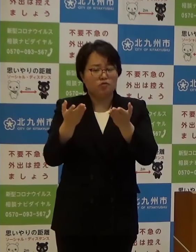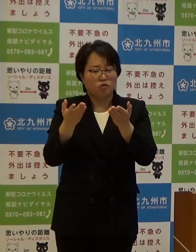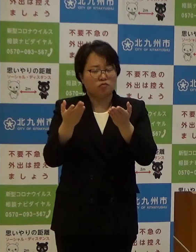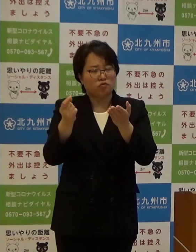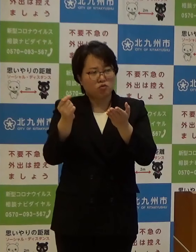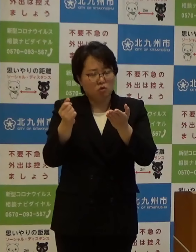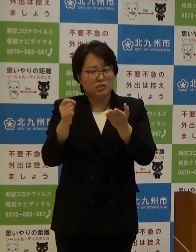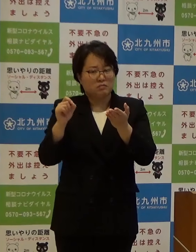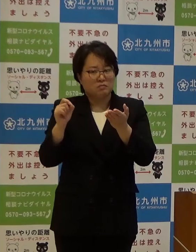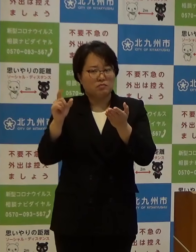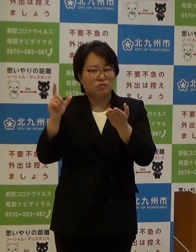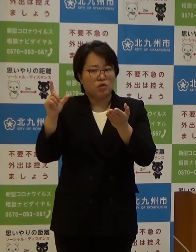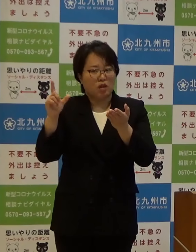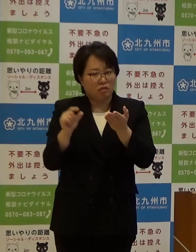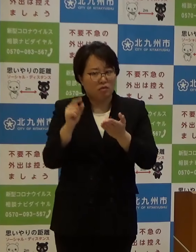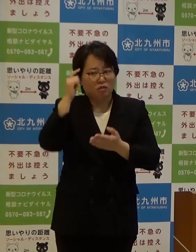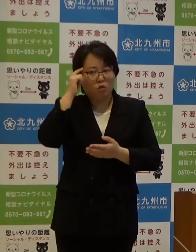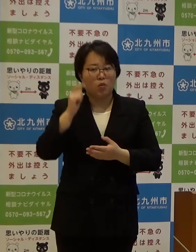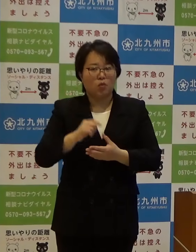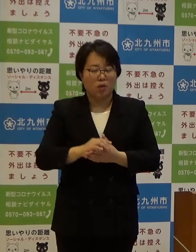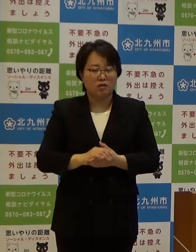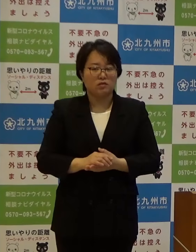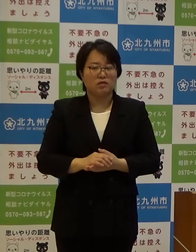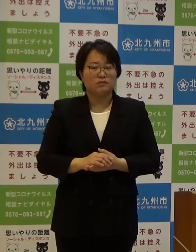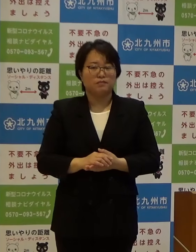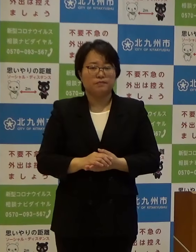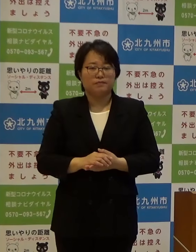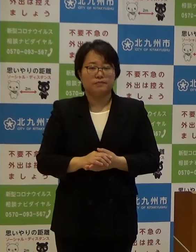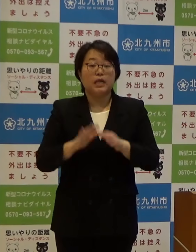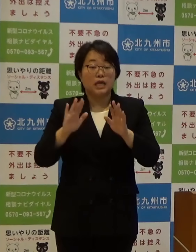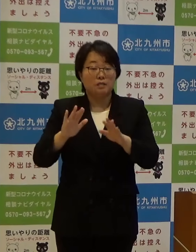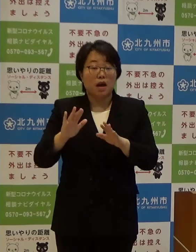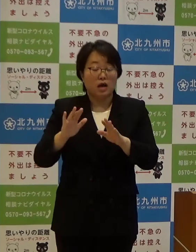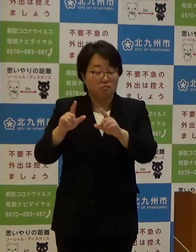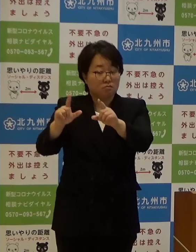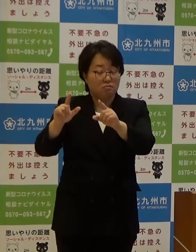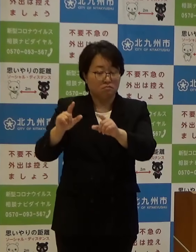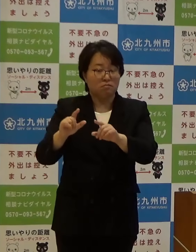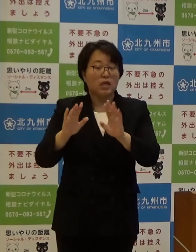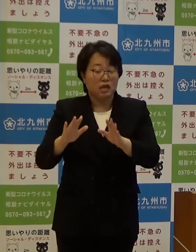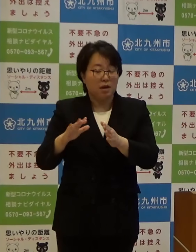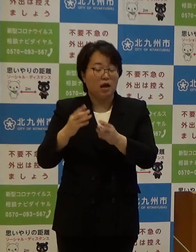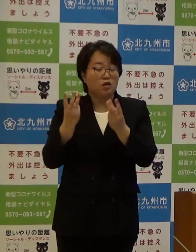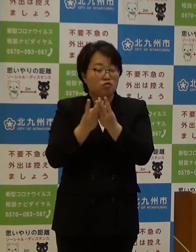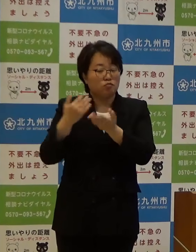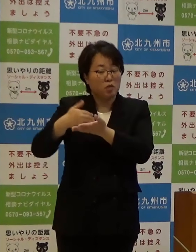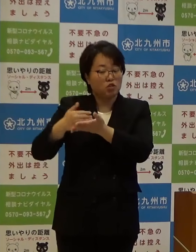という ふうになっています。じゃあ、その数字を今、出されて、ご紹介を。